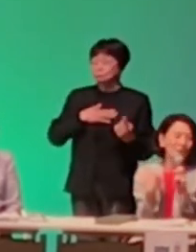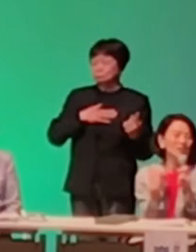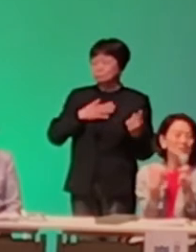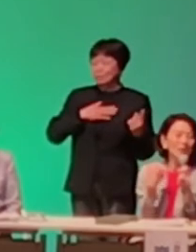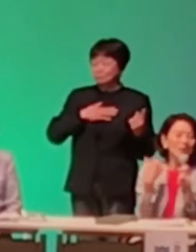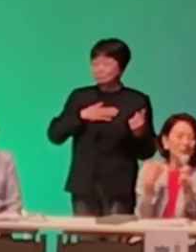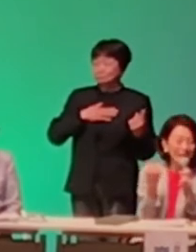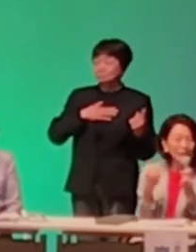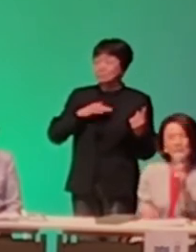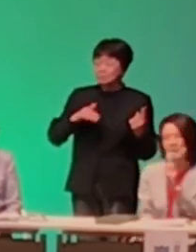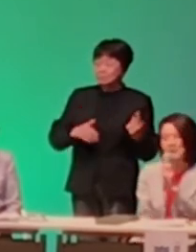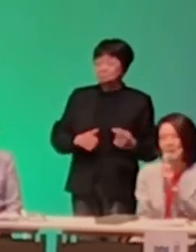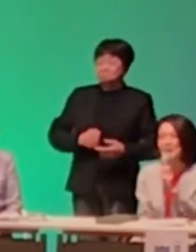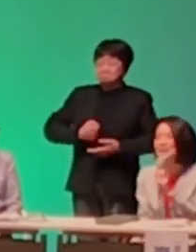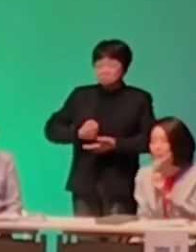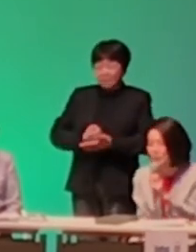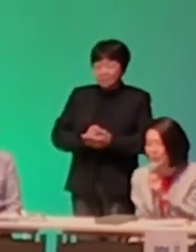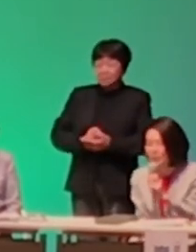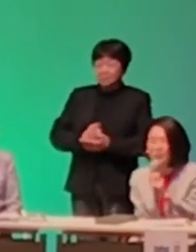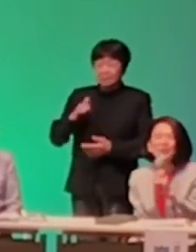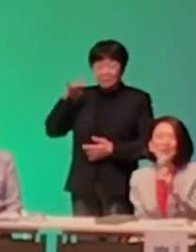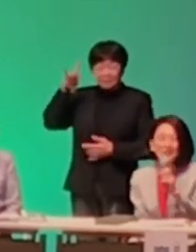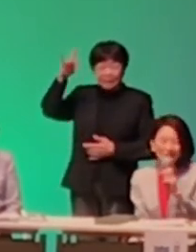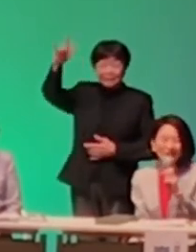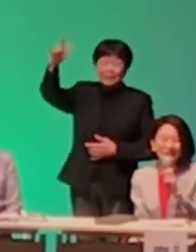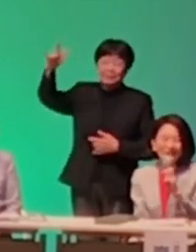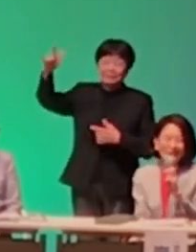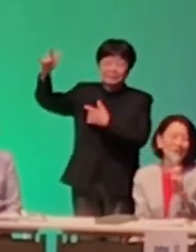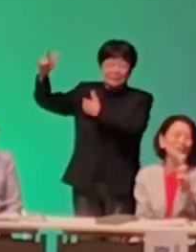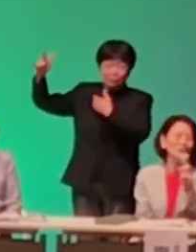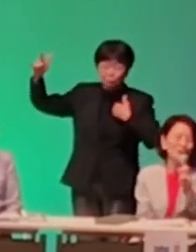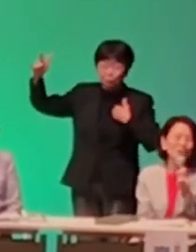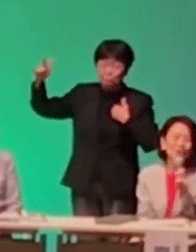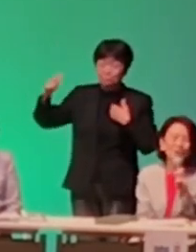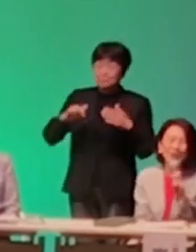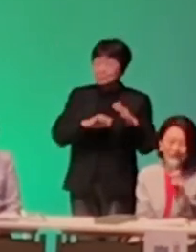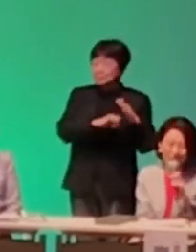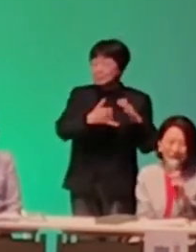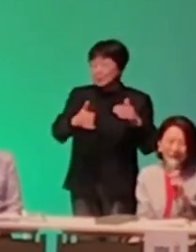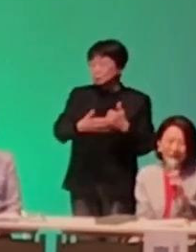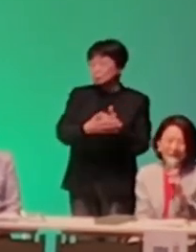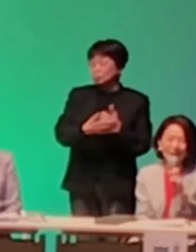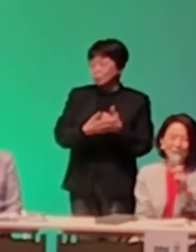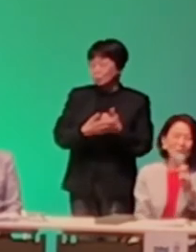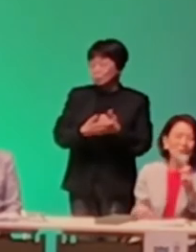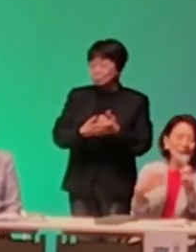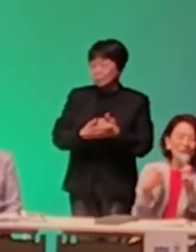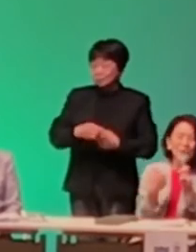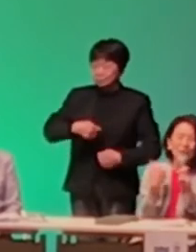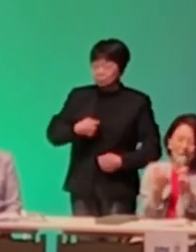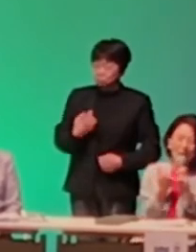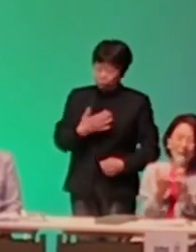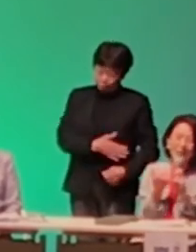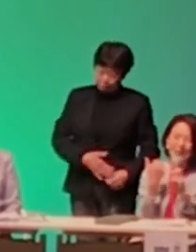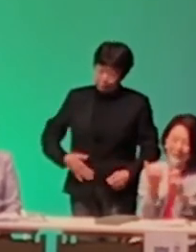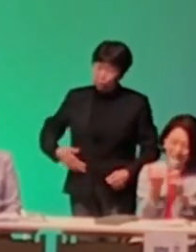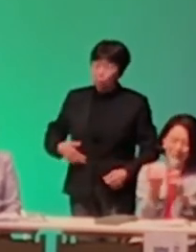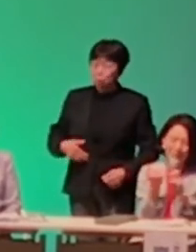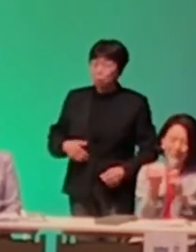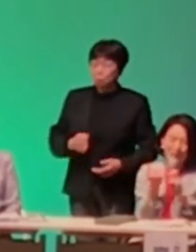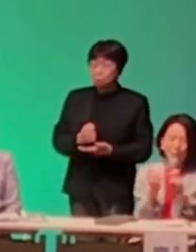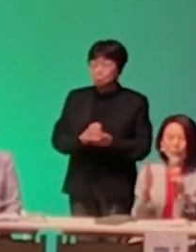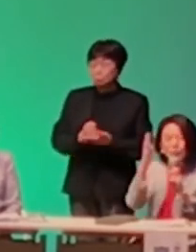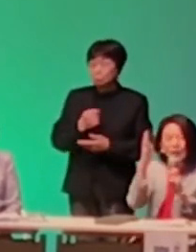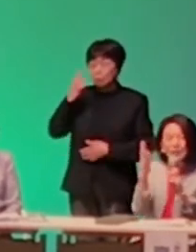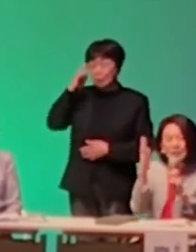ですが、私は何とかしていけると思ったんですね。家族の協力を得ながら、自分の体調も考えながらいける